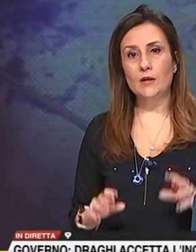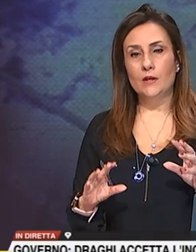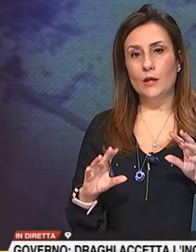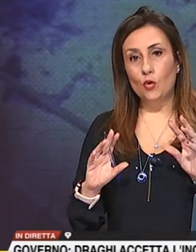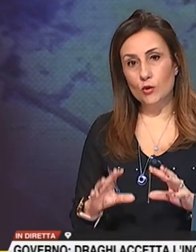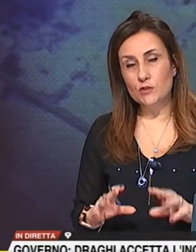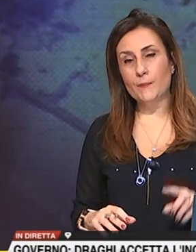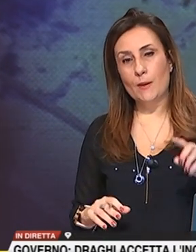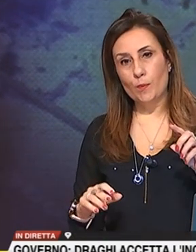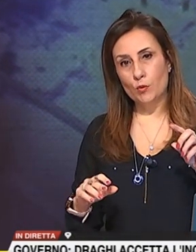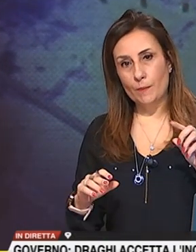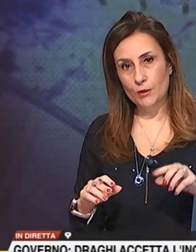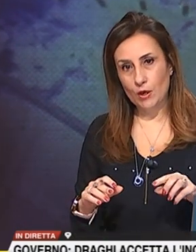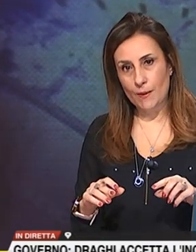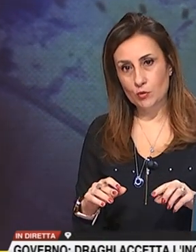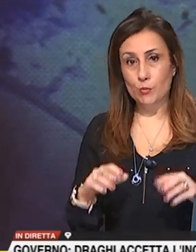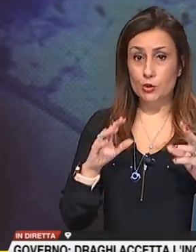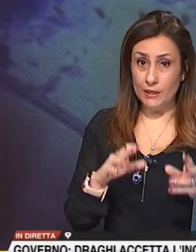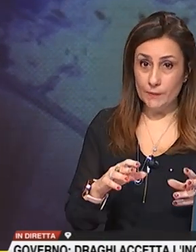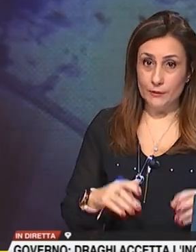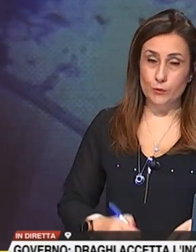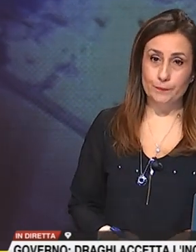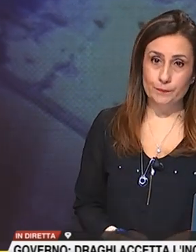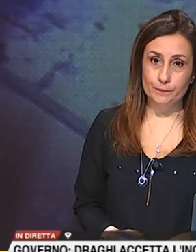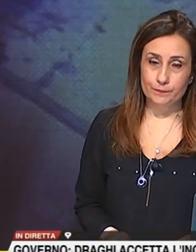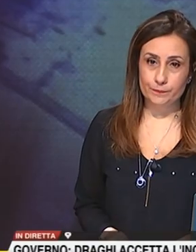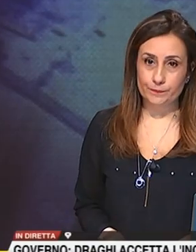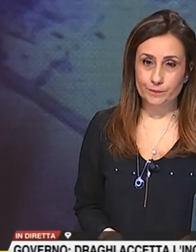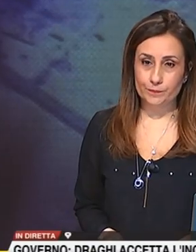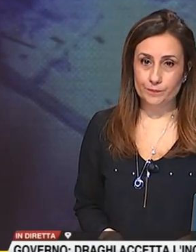riserva. Ora noi ci fermiamo per una piccola pausa pubblicità e il meteo.